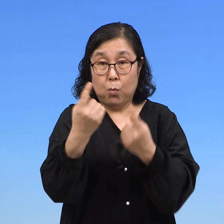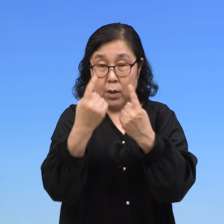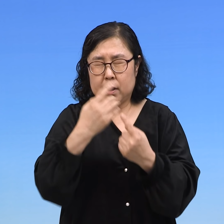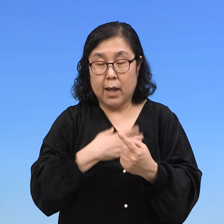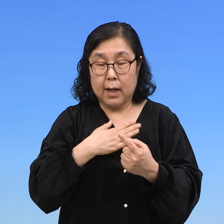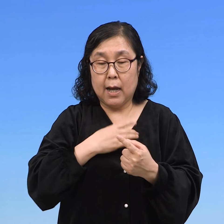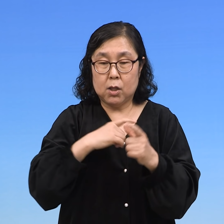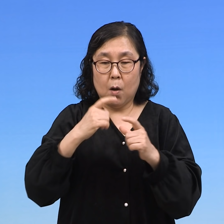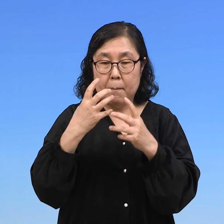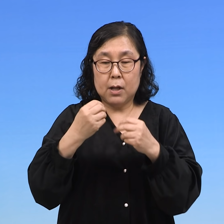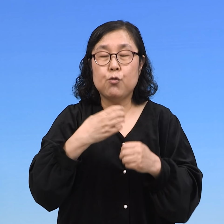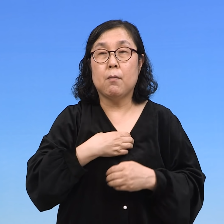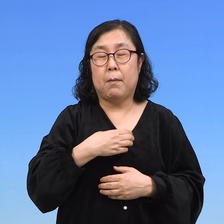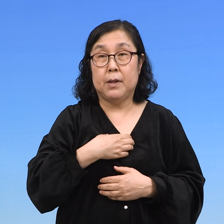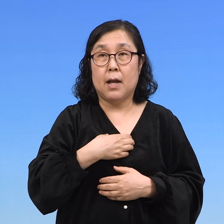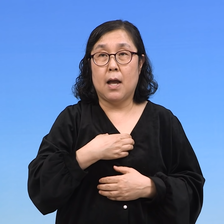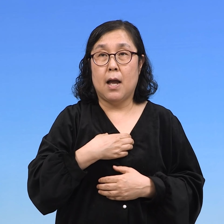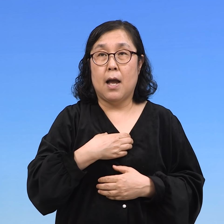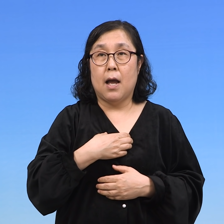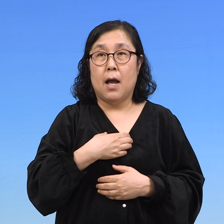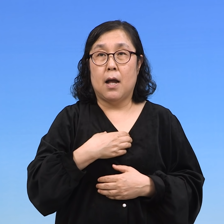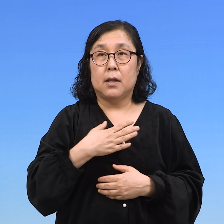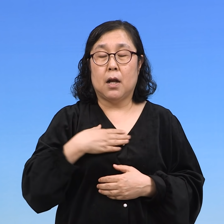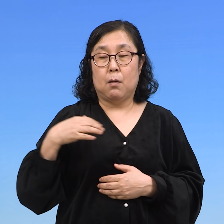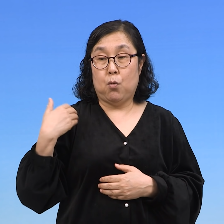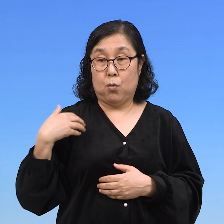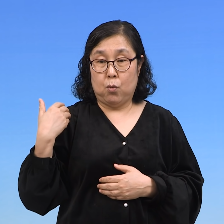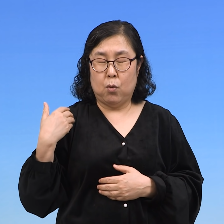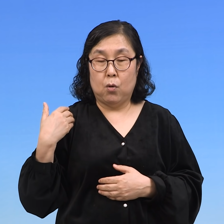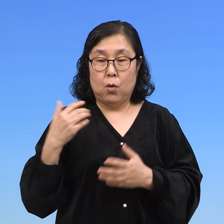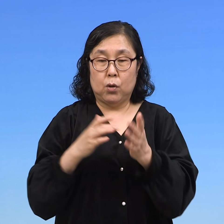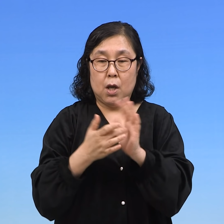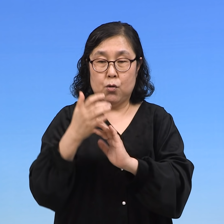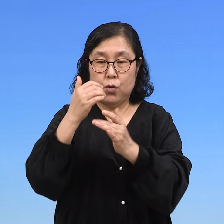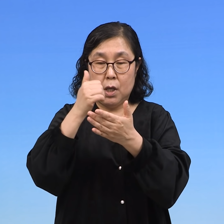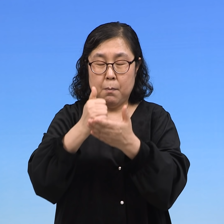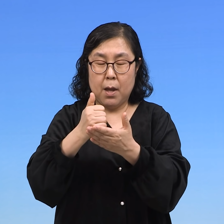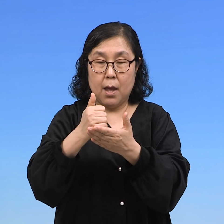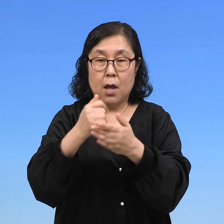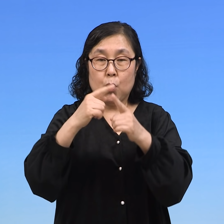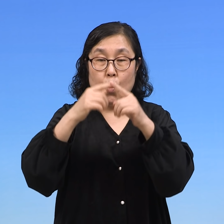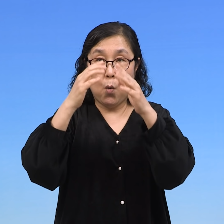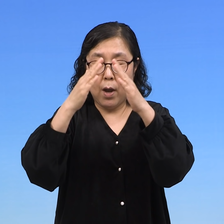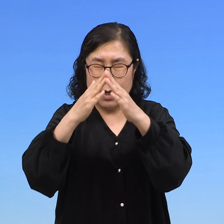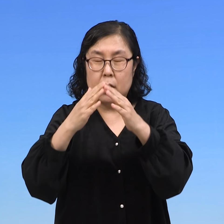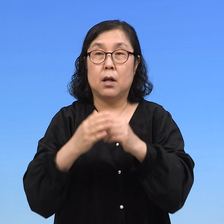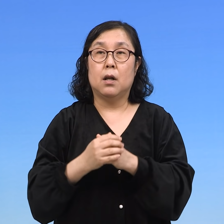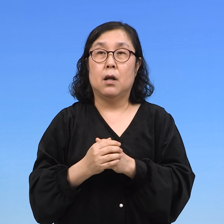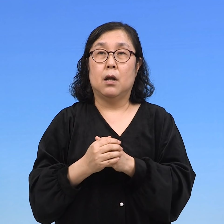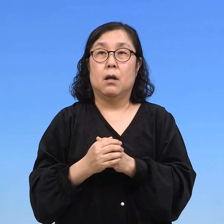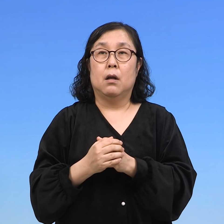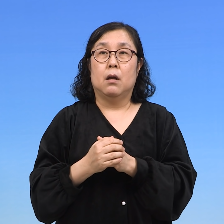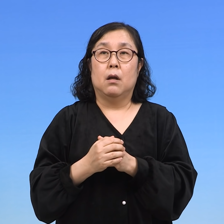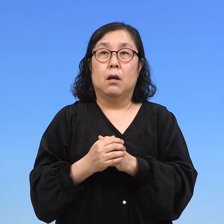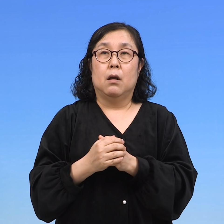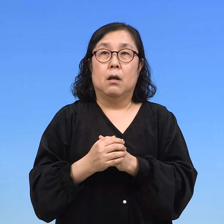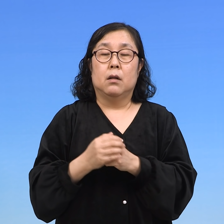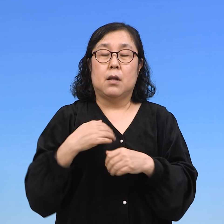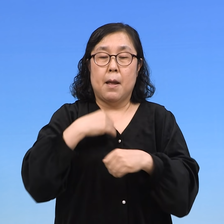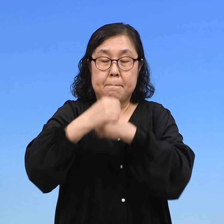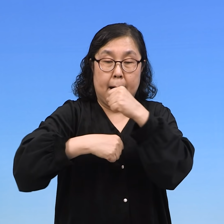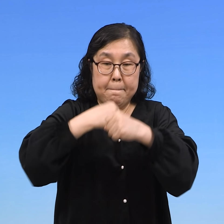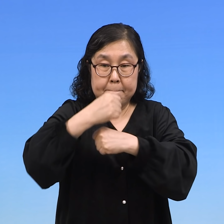알지도 못하면서 주님의 몸된 교회를 함부로 판단하고 정죄하고 비판하는 일이 이게